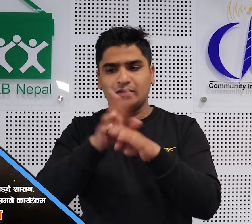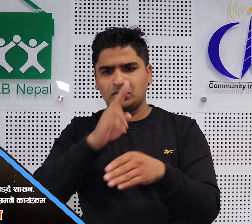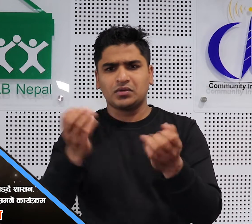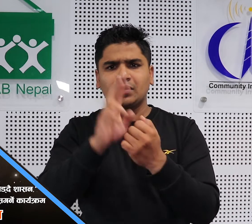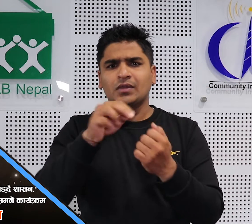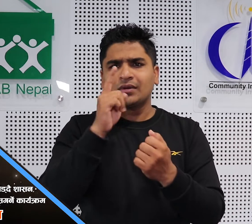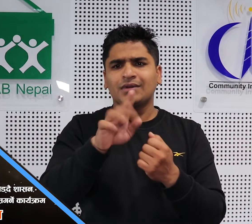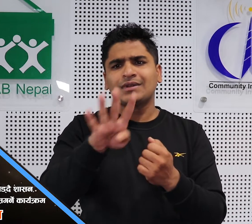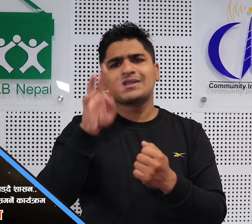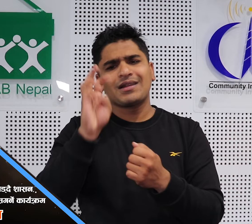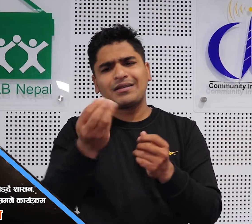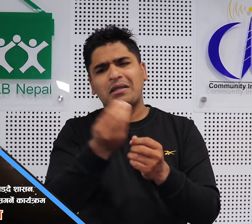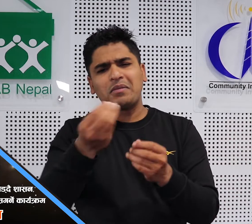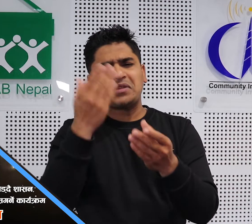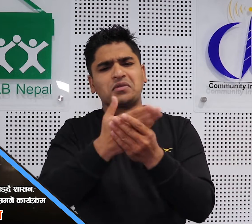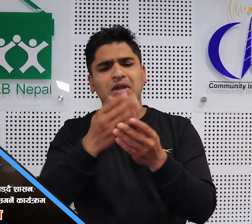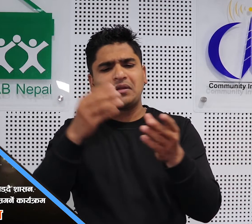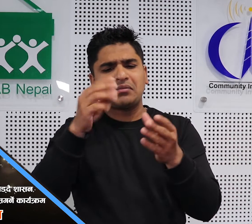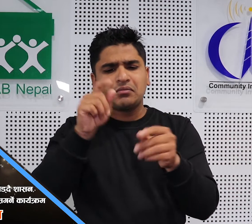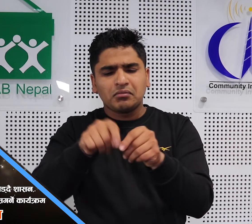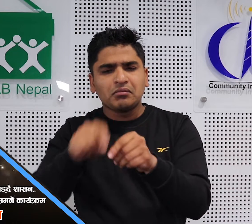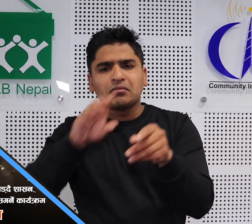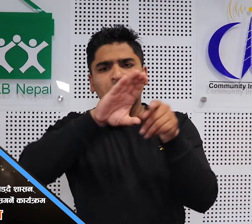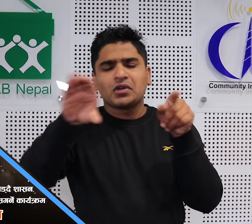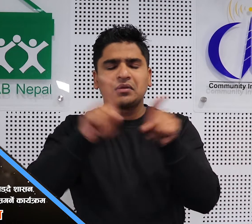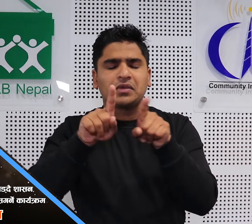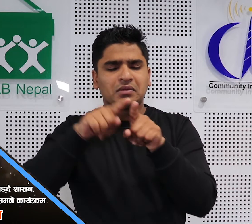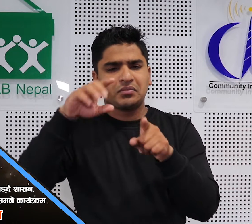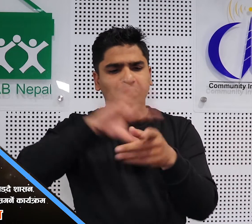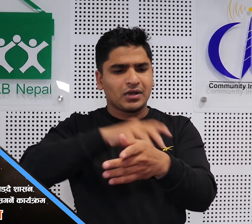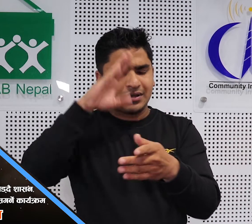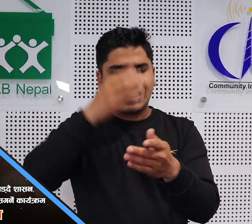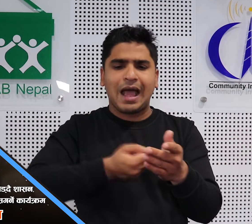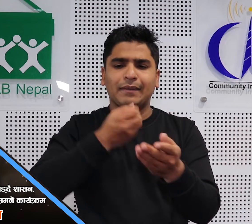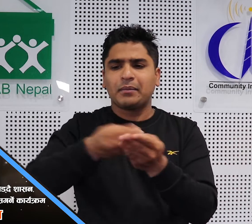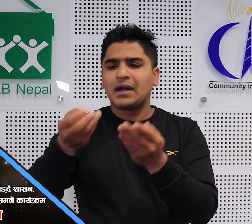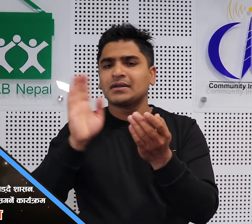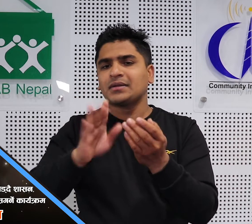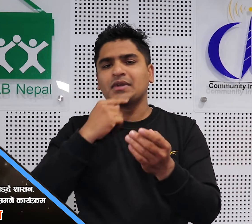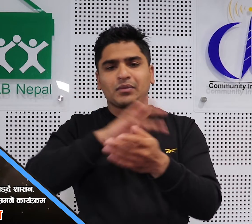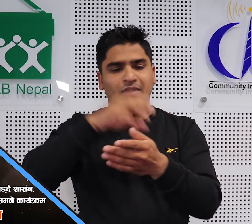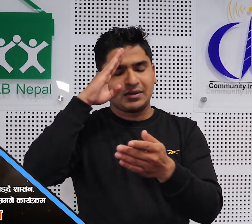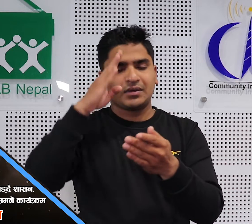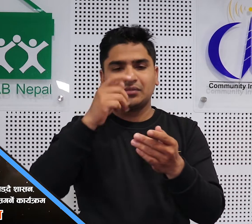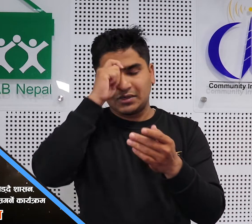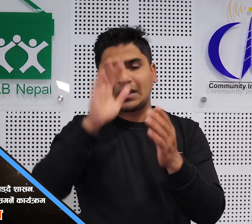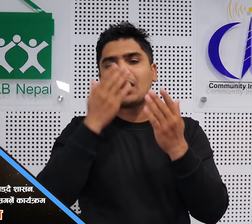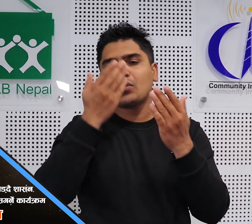अब 4,000 टनेल पनि प्रदेश सरकार आफै बाँड्छ भनेपछि प्रदेश सरकारको मर्यादा कहाँ रह्यो, यसरी नै बुझ्न सकिन्छ। प्रदेश सरकारहरूले त्यति